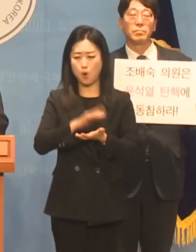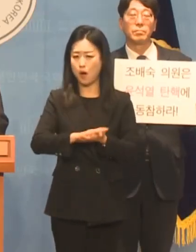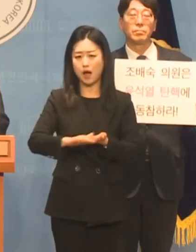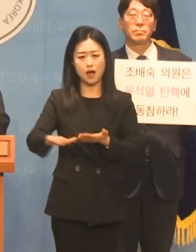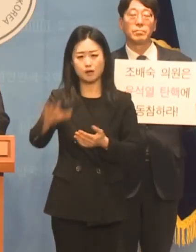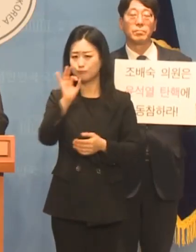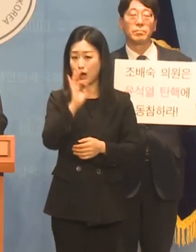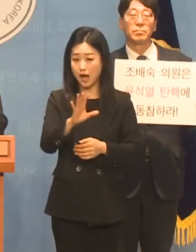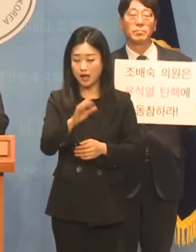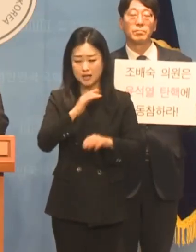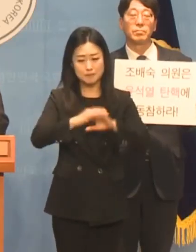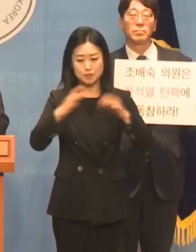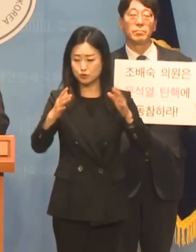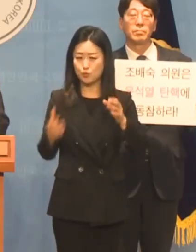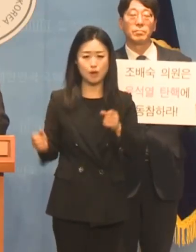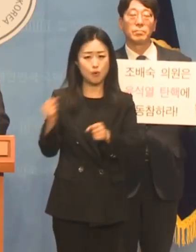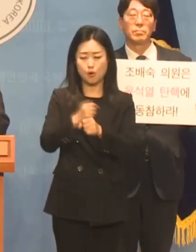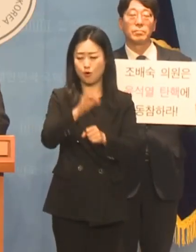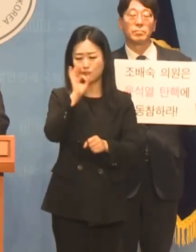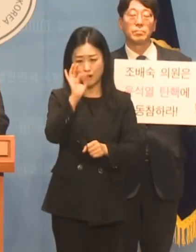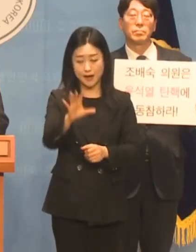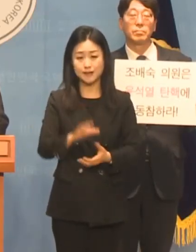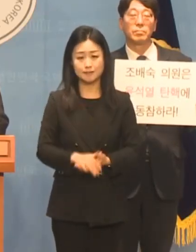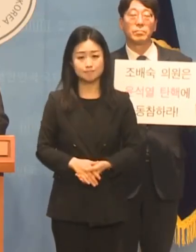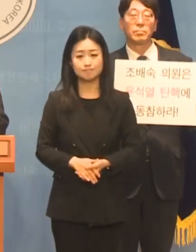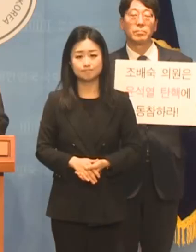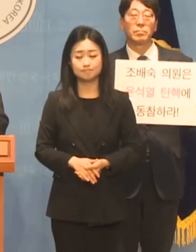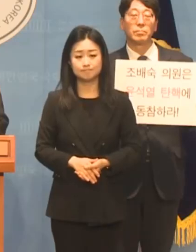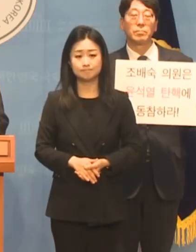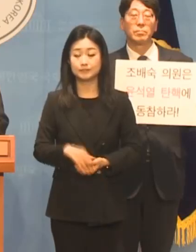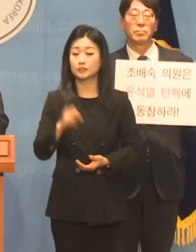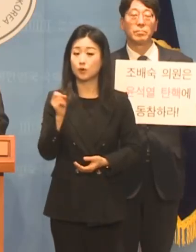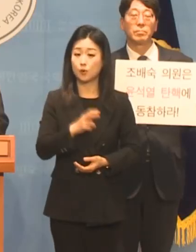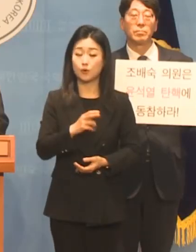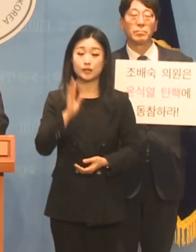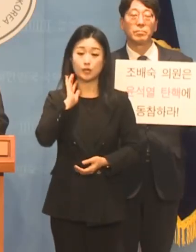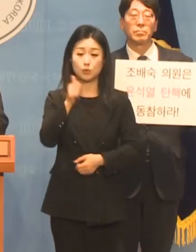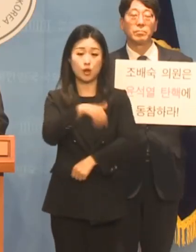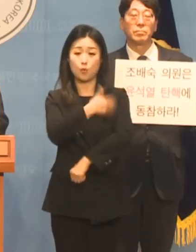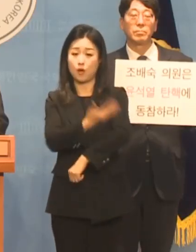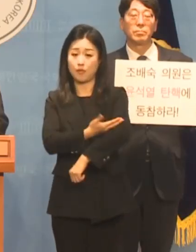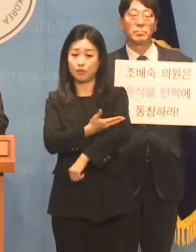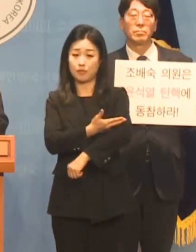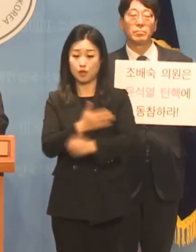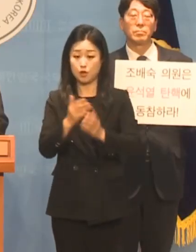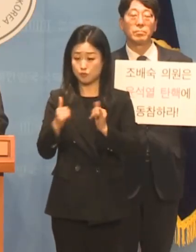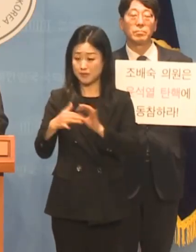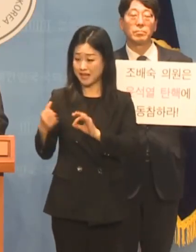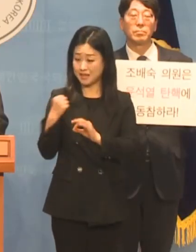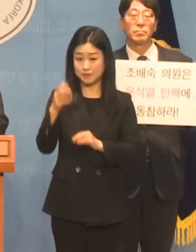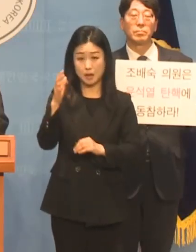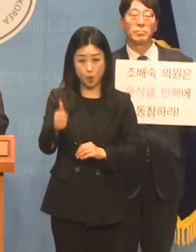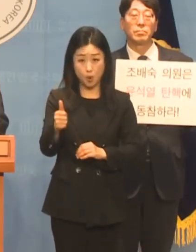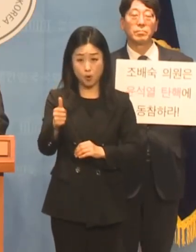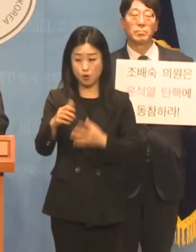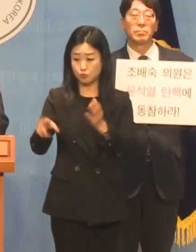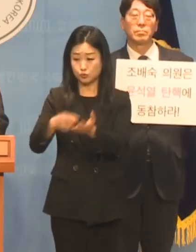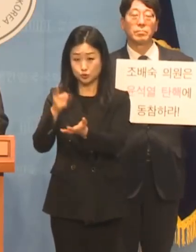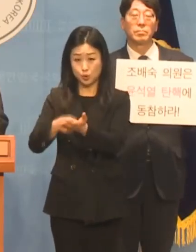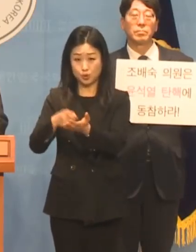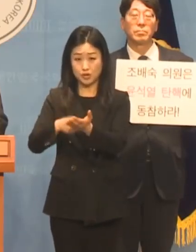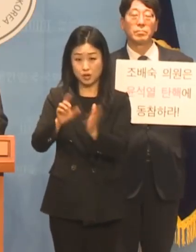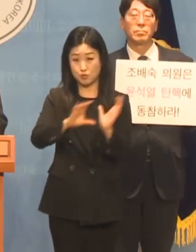일상과 민주주의 회복은 요원하다. 나아가 대통령의 권한을 국민의힘 당대표와